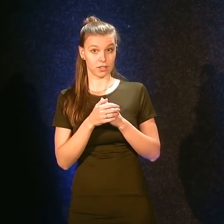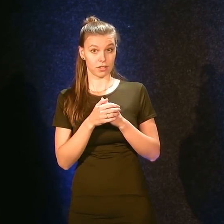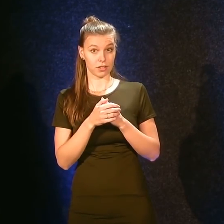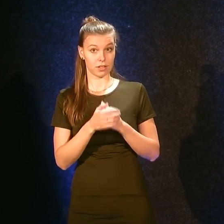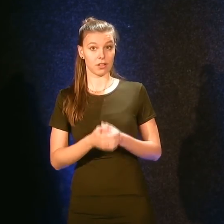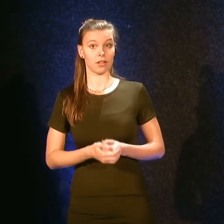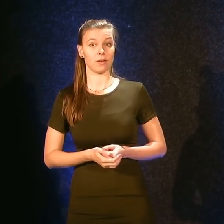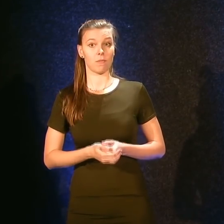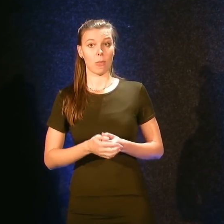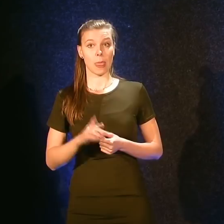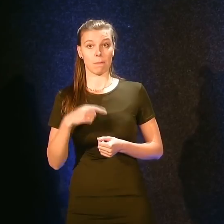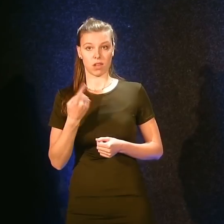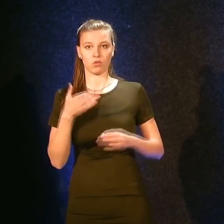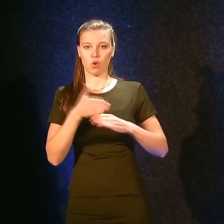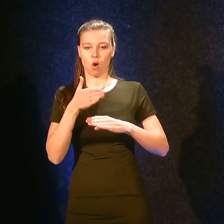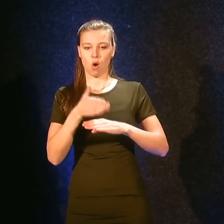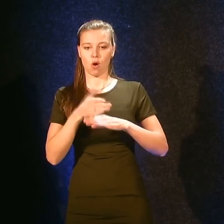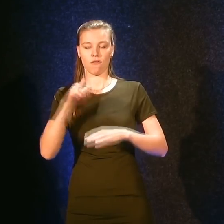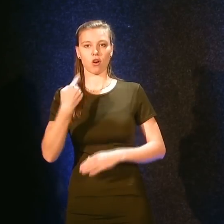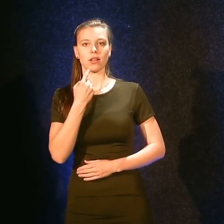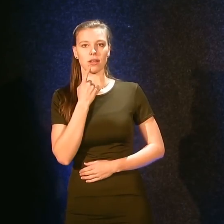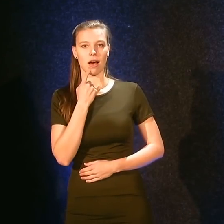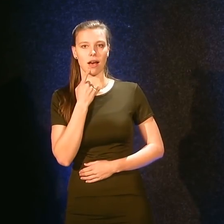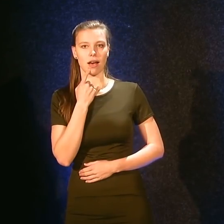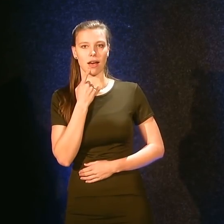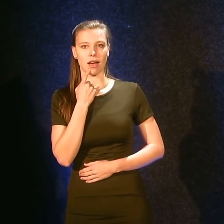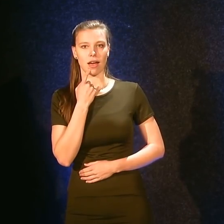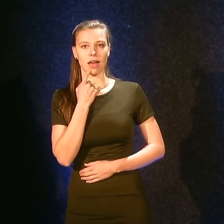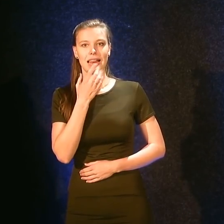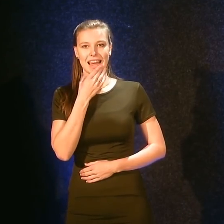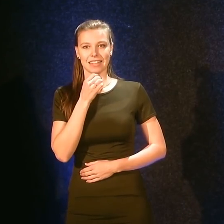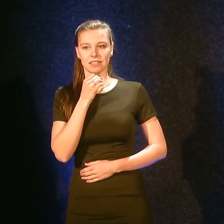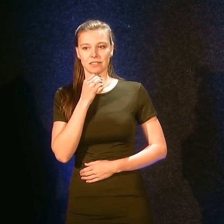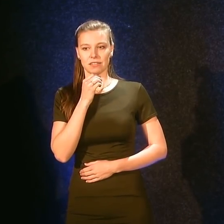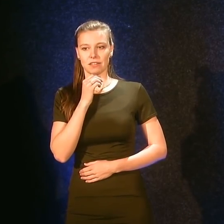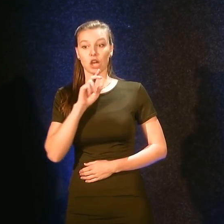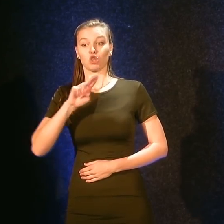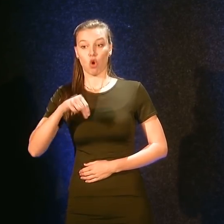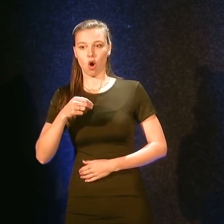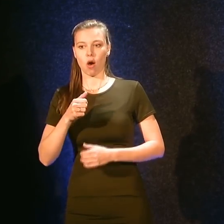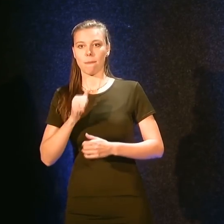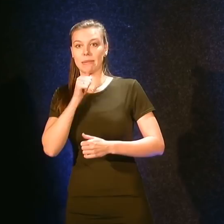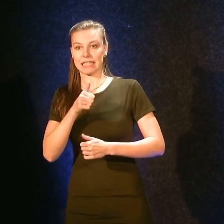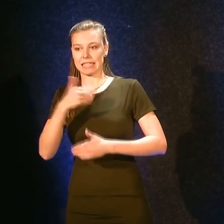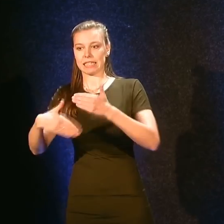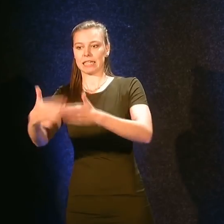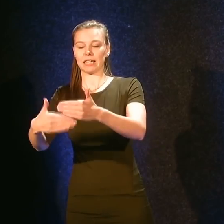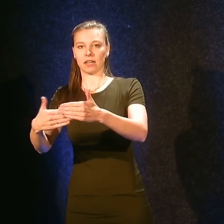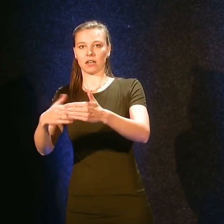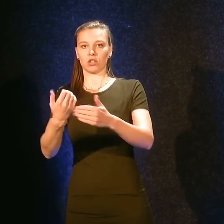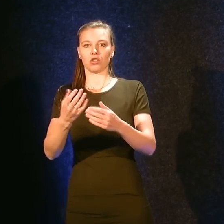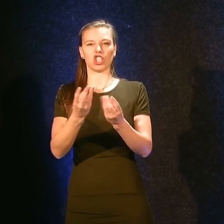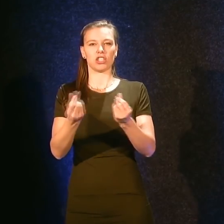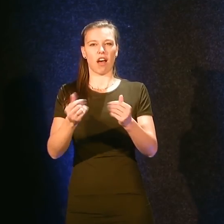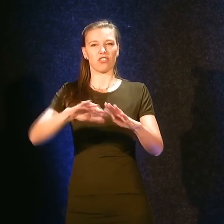dan gaan ze door de volgende dag en dan lijkt het alsnog mis te gaan. Het schip strandt op een zandbank